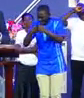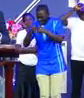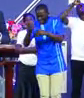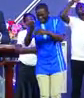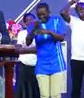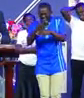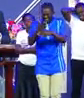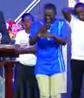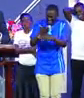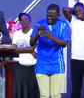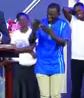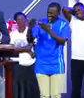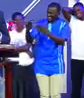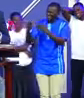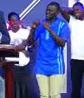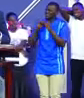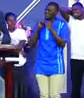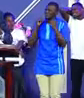munnaffe